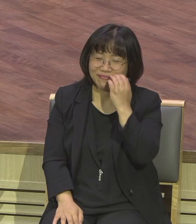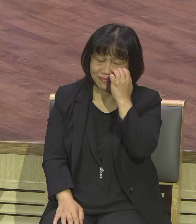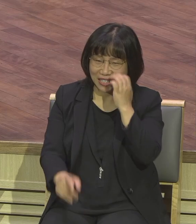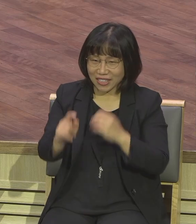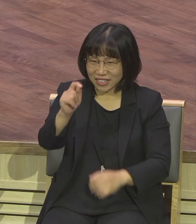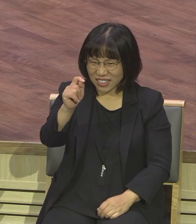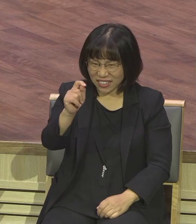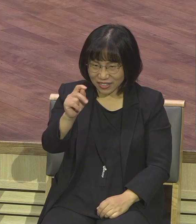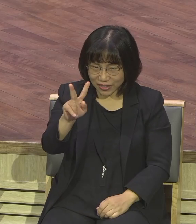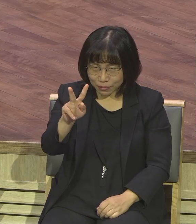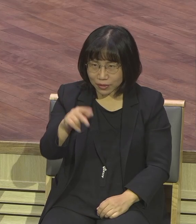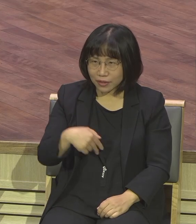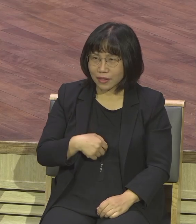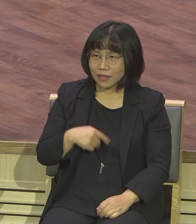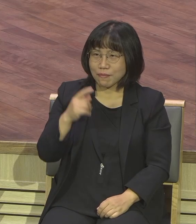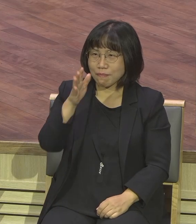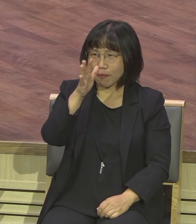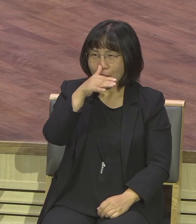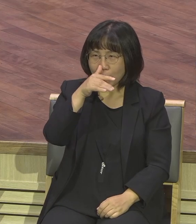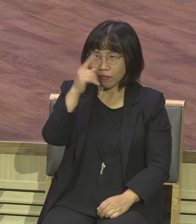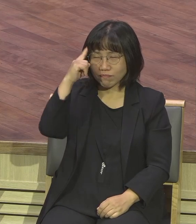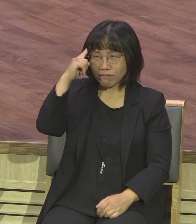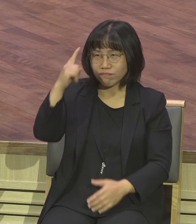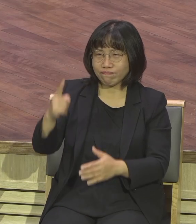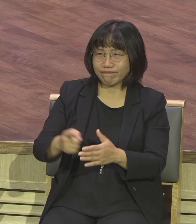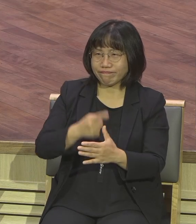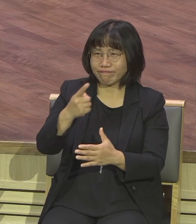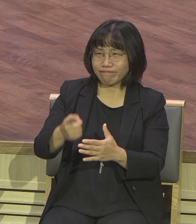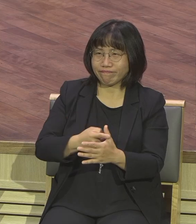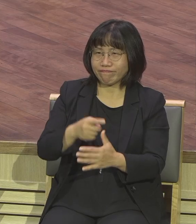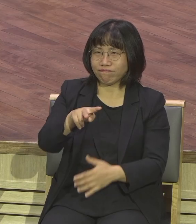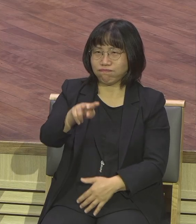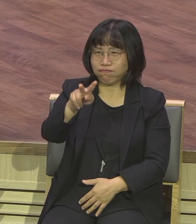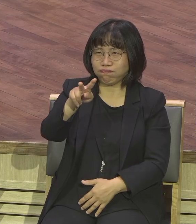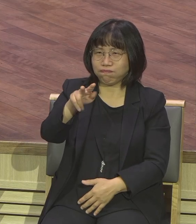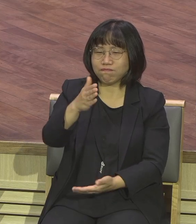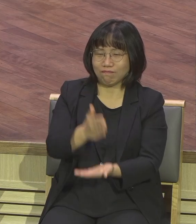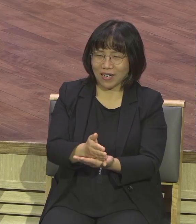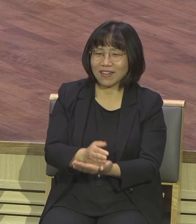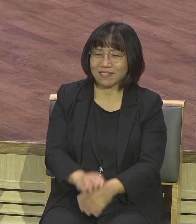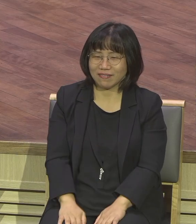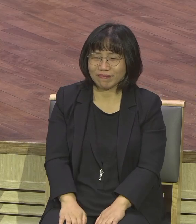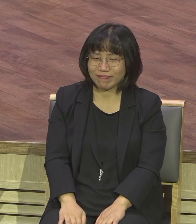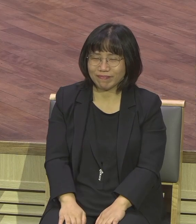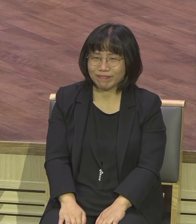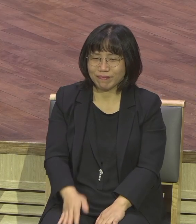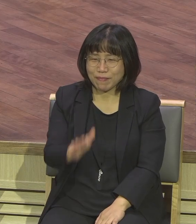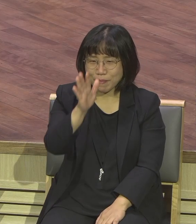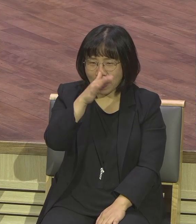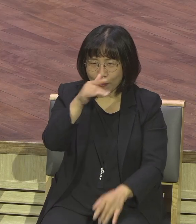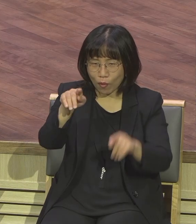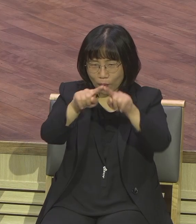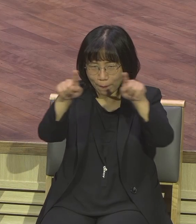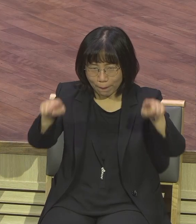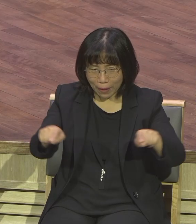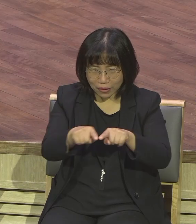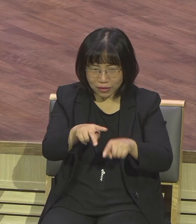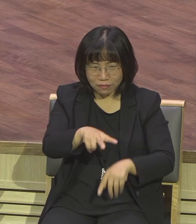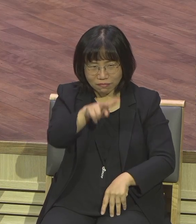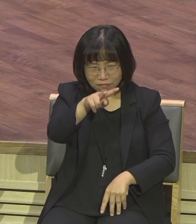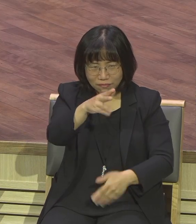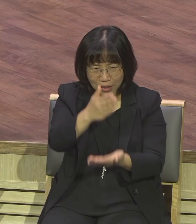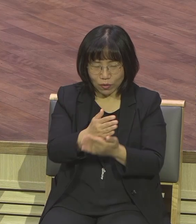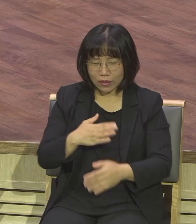테레비 쉴 데 없이 바보같이 뭔가, 그게 바보통이거든요. 풀박스라고. 그거 쳐다보고 멍하게 있지 말고, 나는